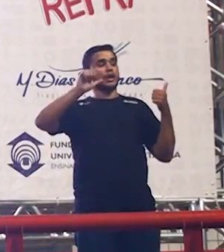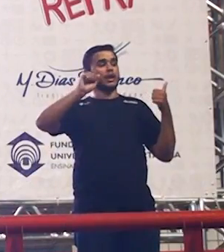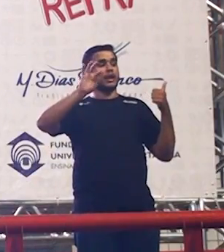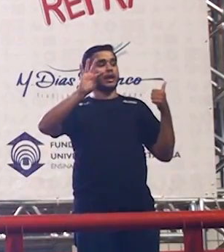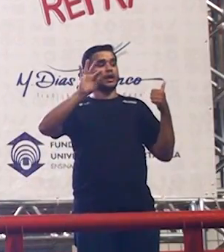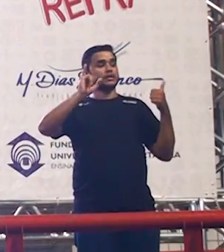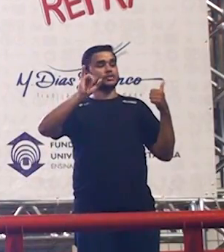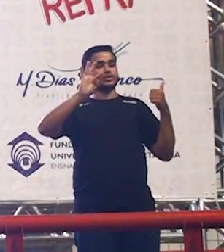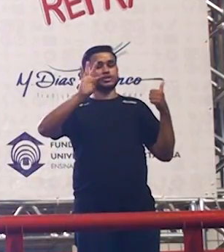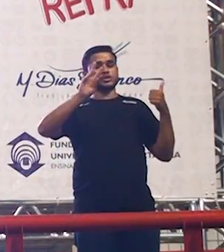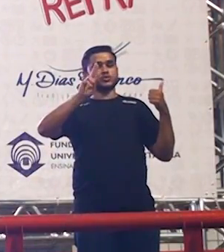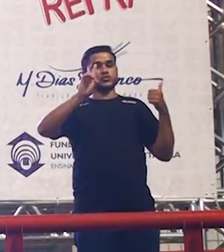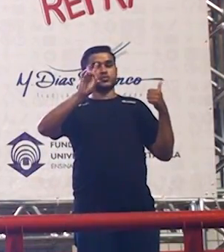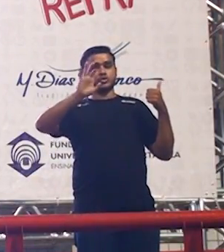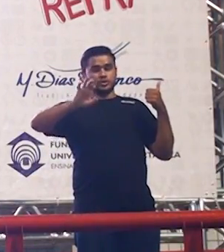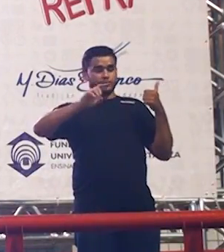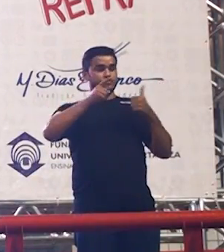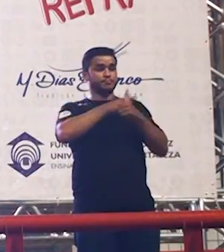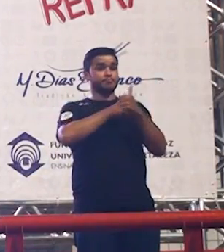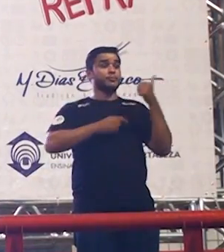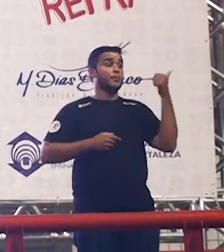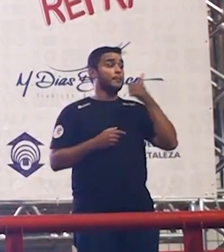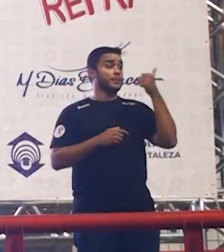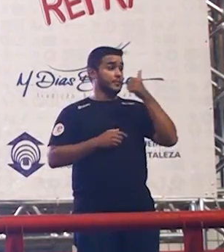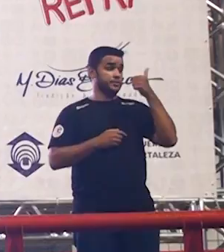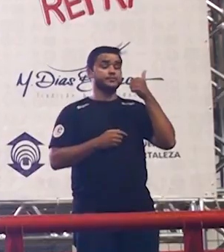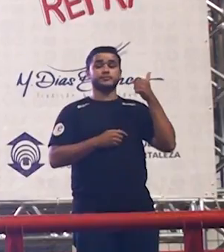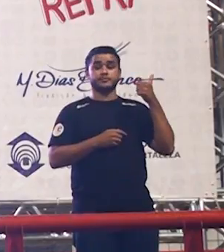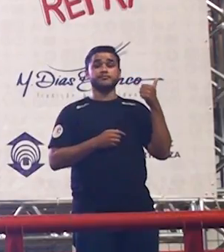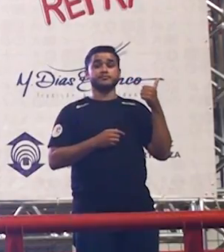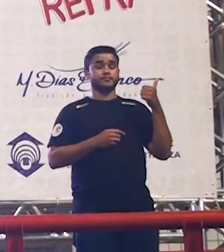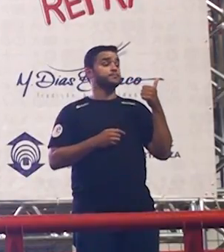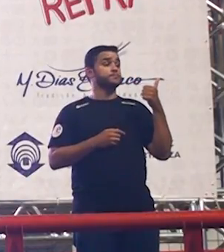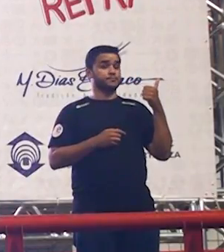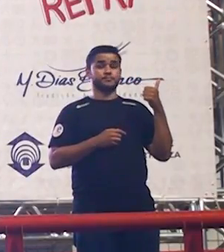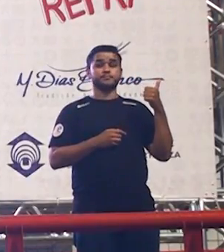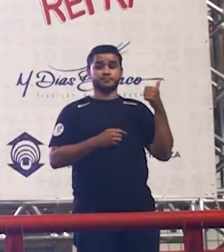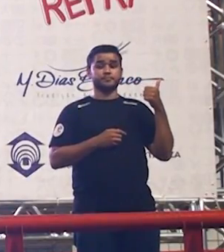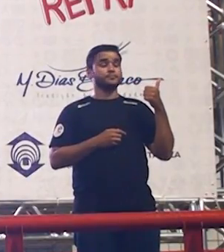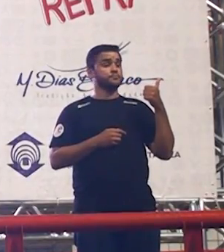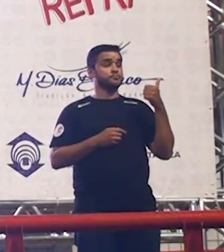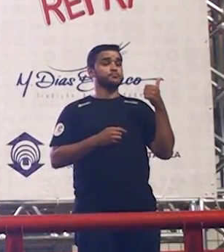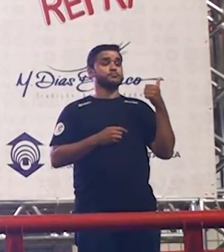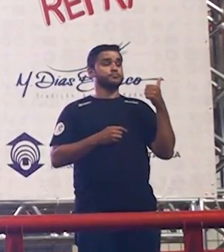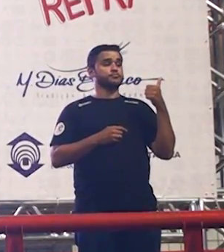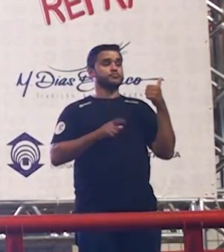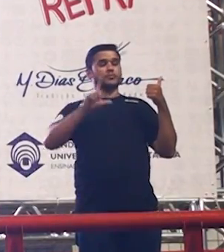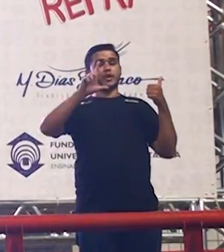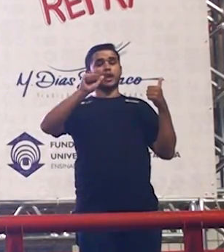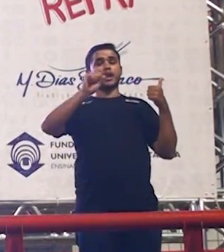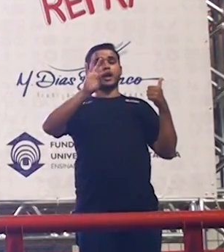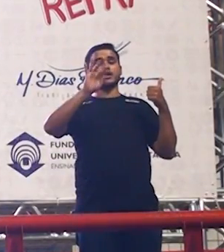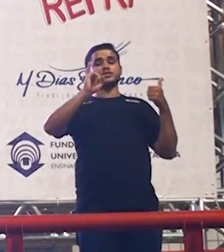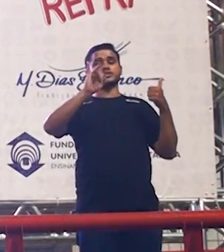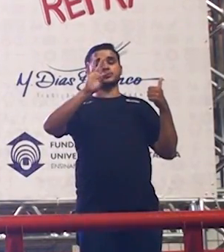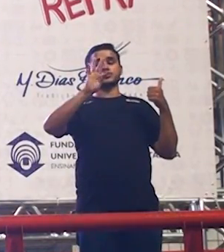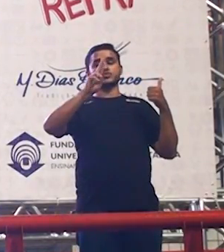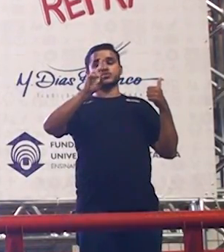latitude. Primeiro e mais importante fator climático, latitude. O que é